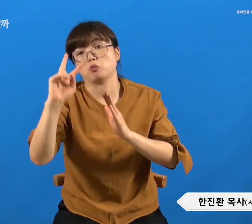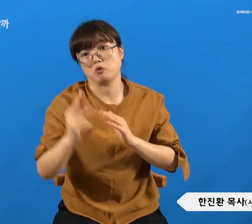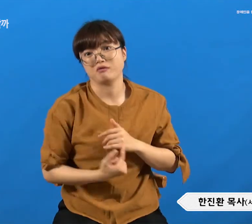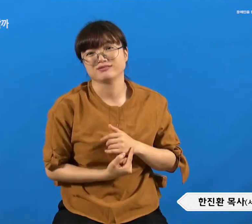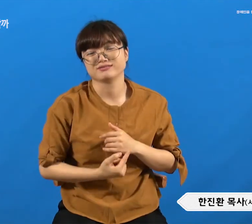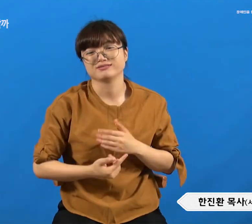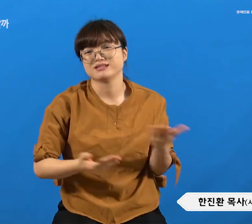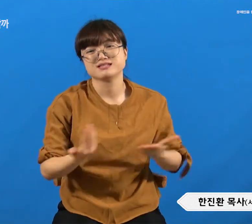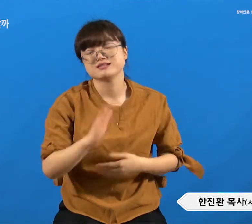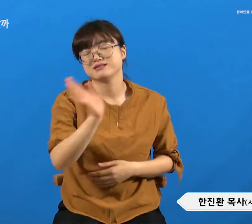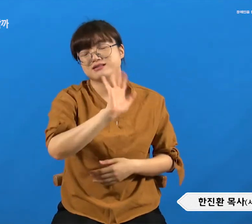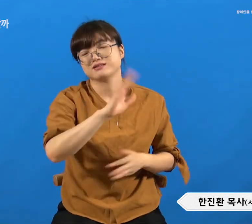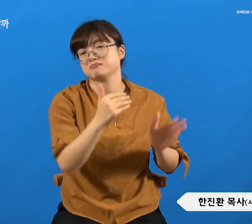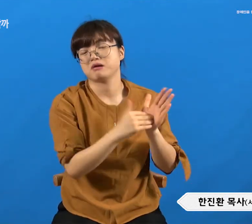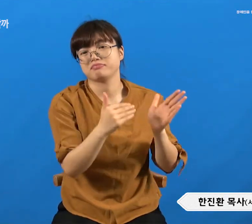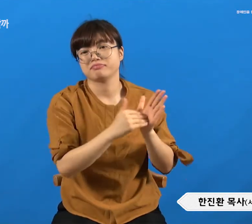버렸습니다.